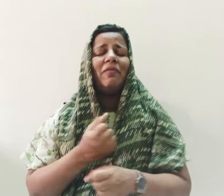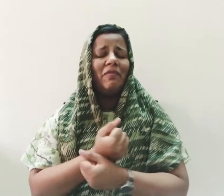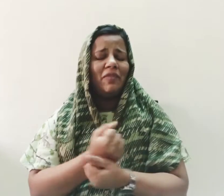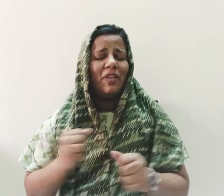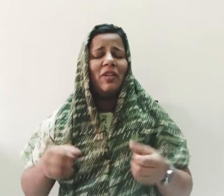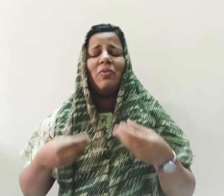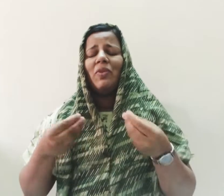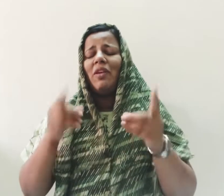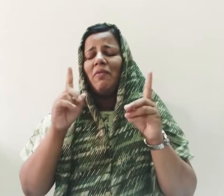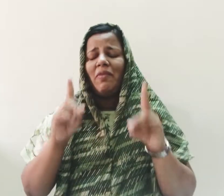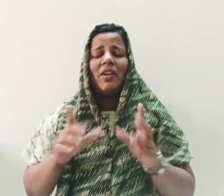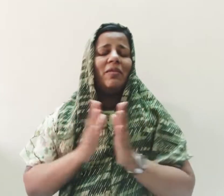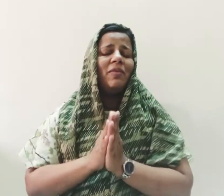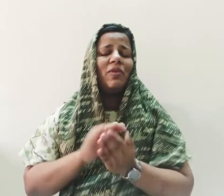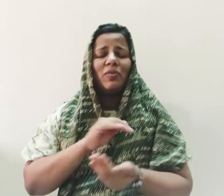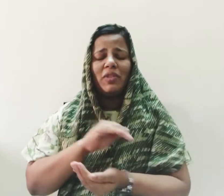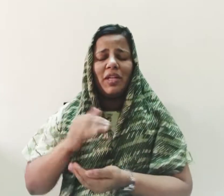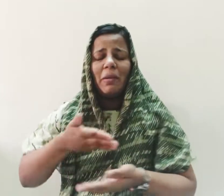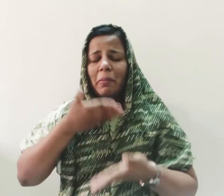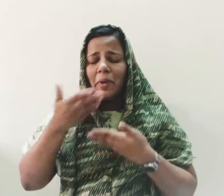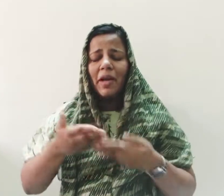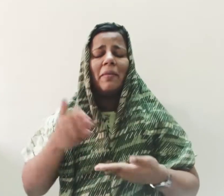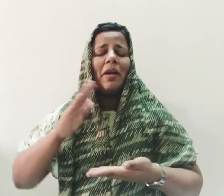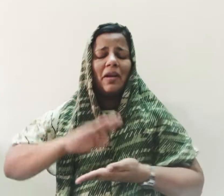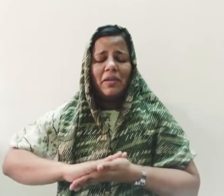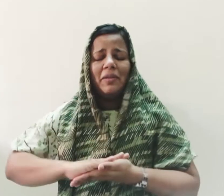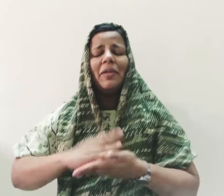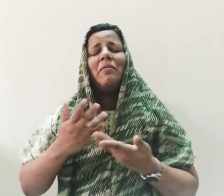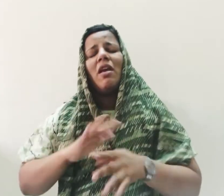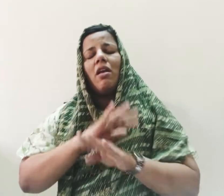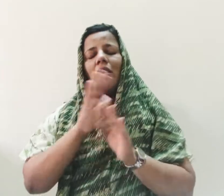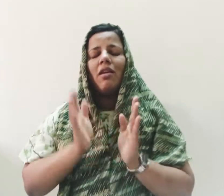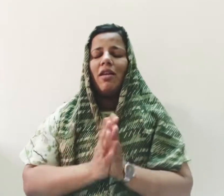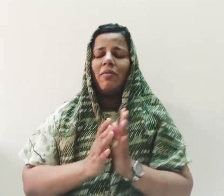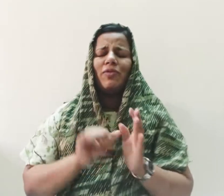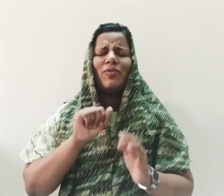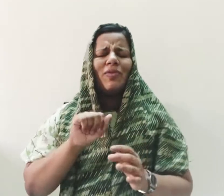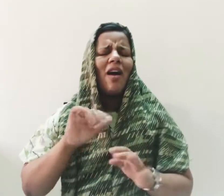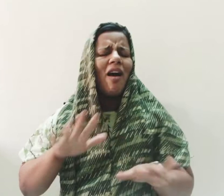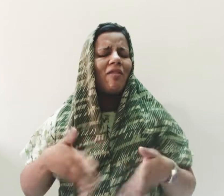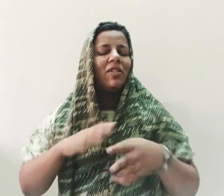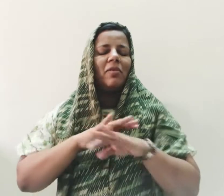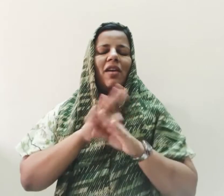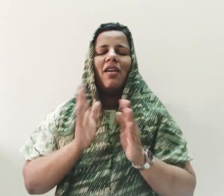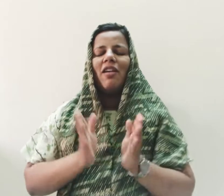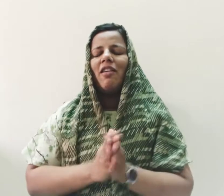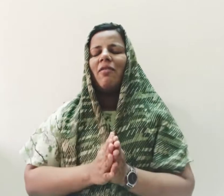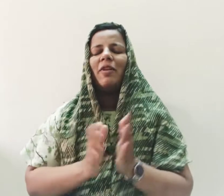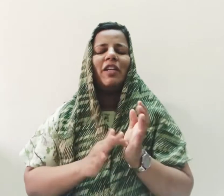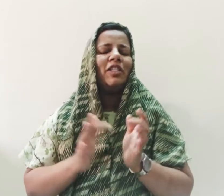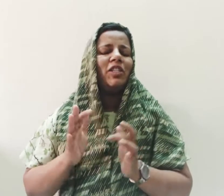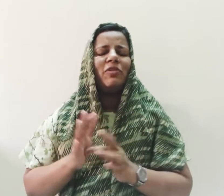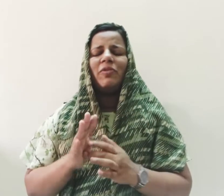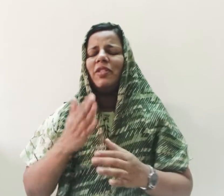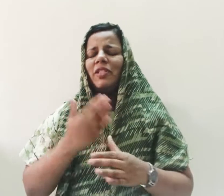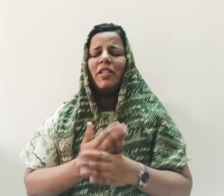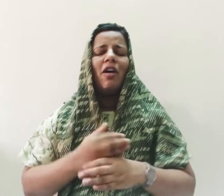വരുവാൻ കർത്താവ് ഇടവരുത്തണമേ. കുഞ്ഞുങ്ങളുടെ വിദ്യാഭ്യാസം, വിവാഹം, കഥാവെയെല്ലാം അവരുടെ വ്യക്തിപരമായ ഏതാവശ്യങ്ങളാണ് അതിന്മേൽ കർത്താവ് ചെയ്യുന്ന